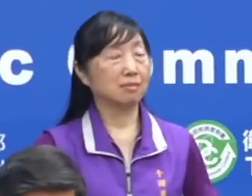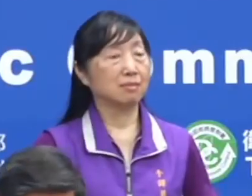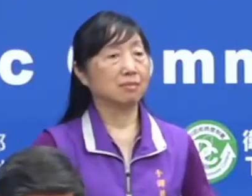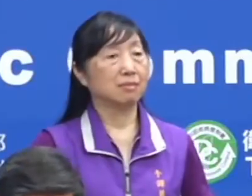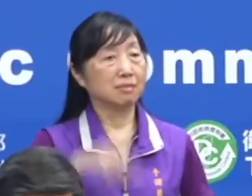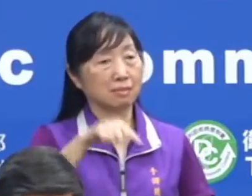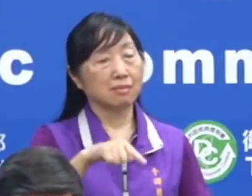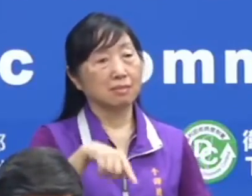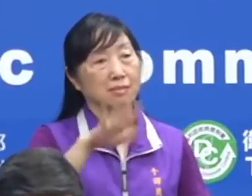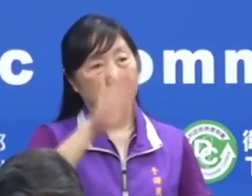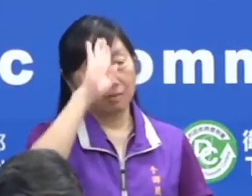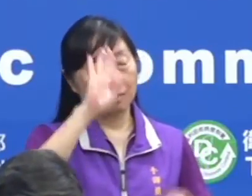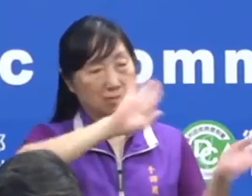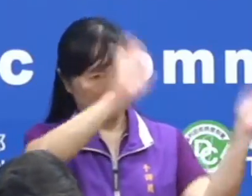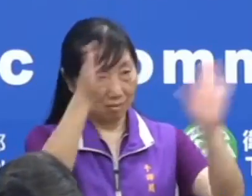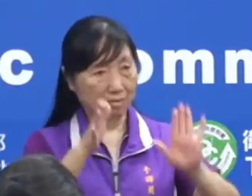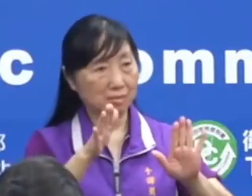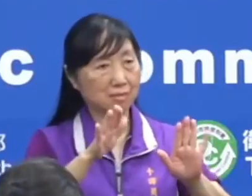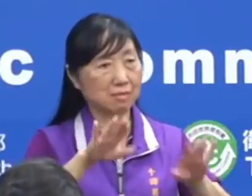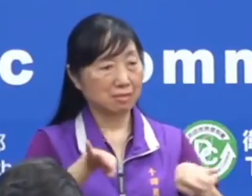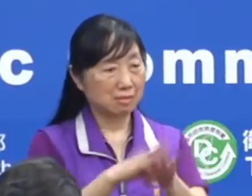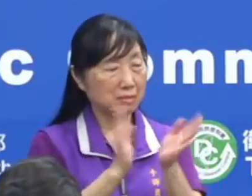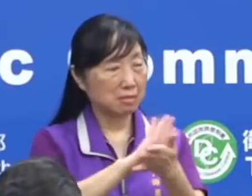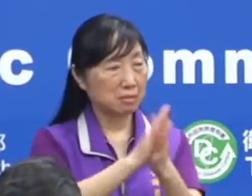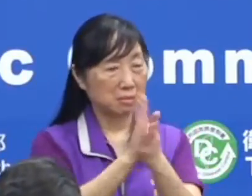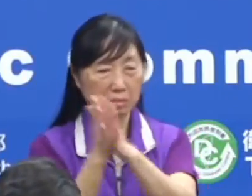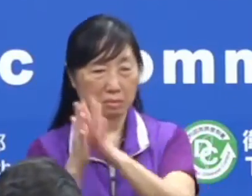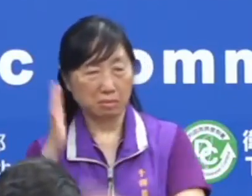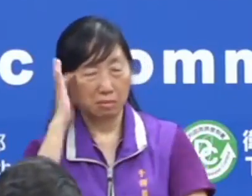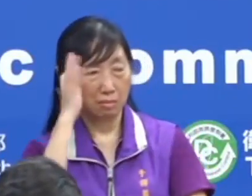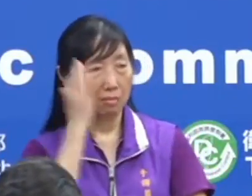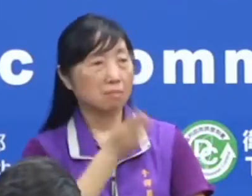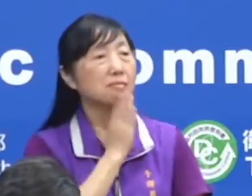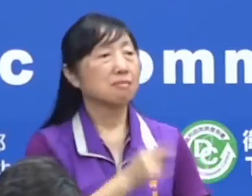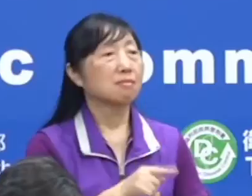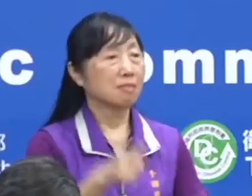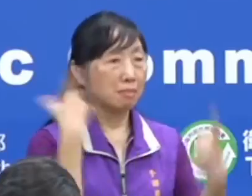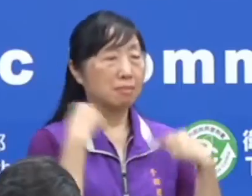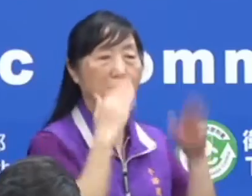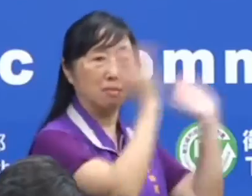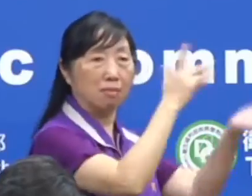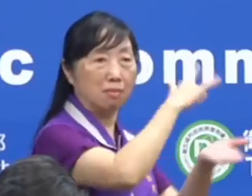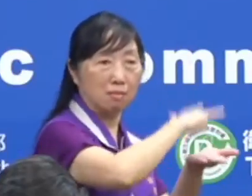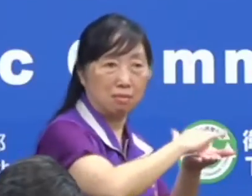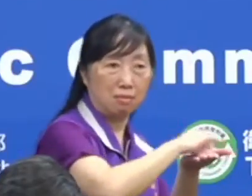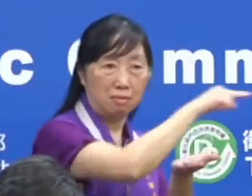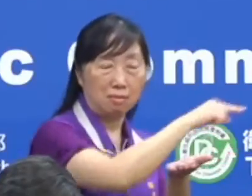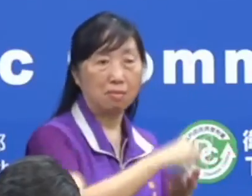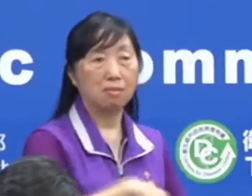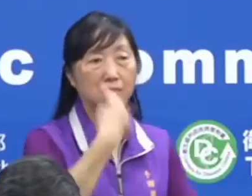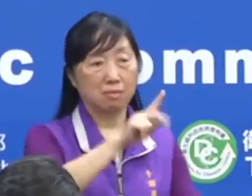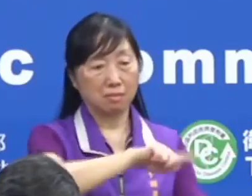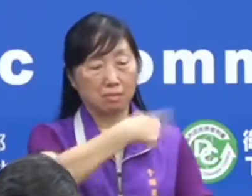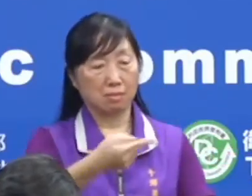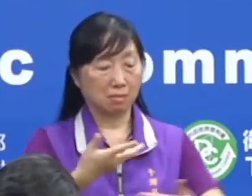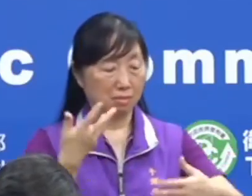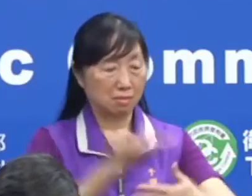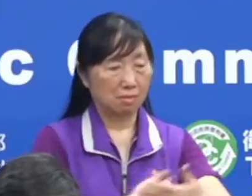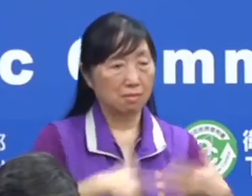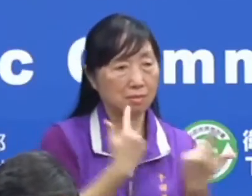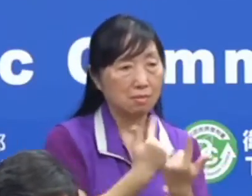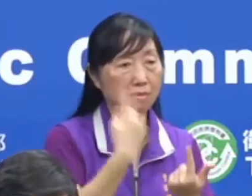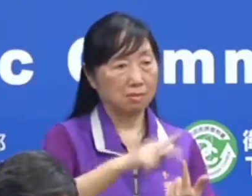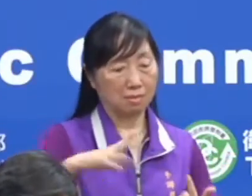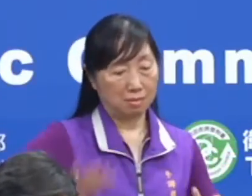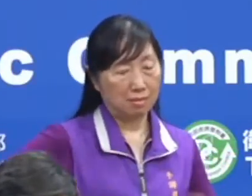是越来越复杂了，以前我们单位一开始针对武汉的，再过来针对湖北